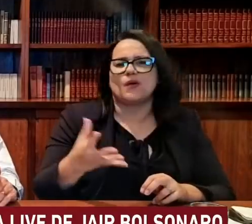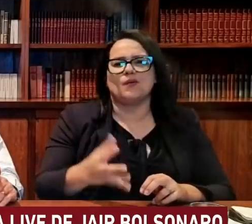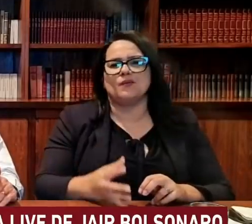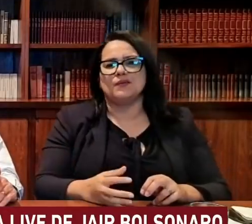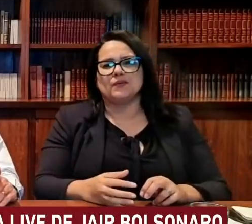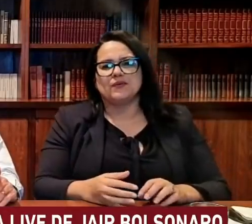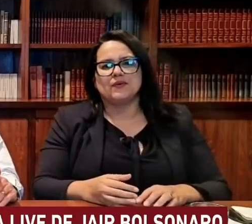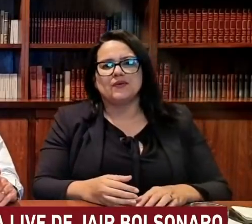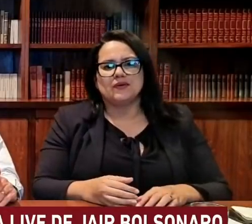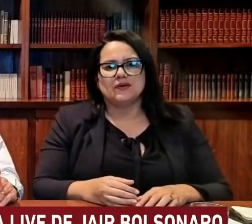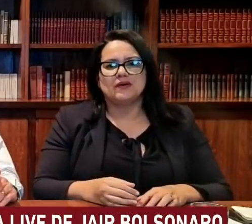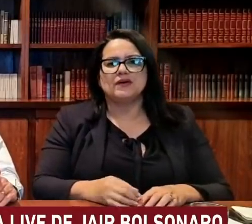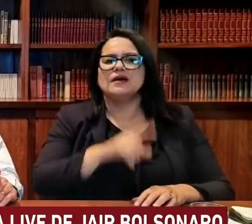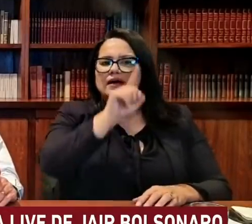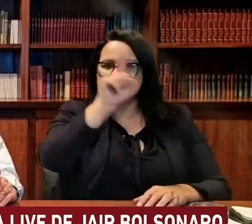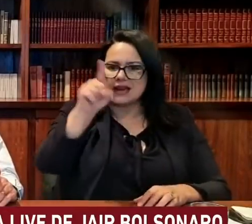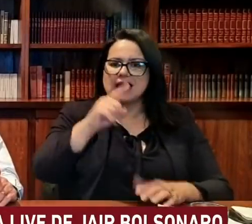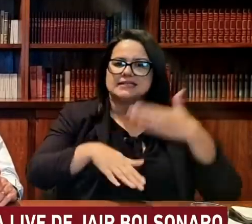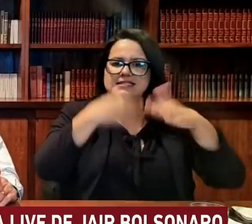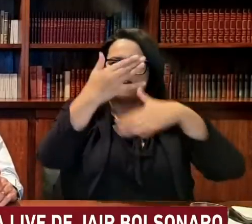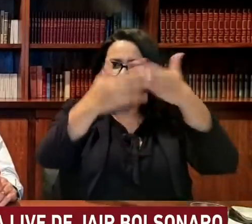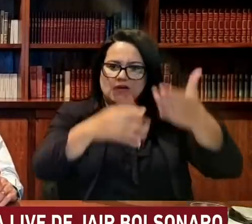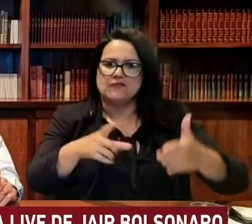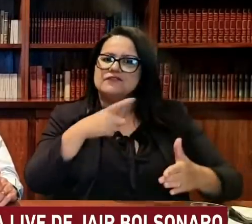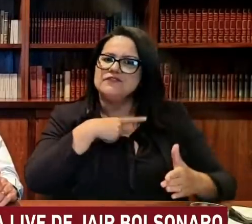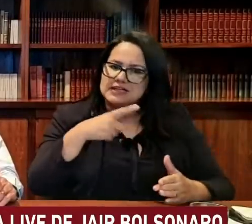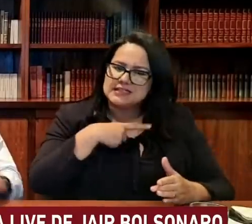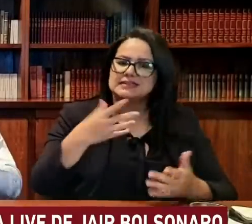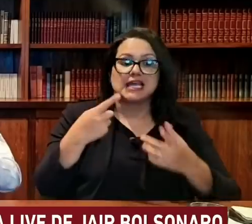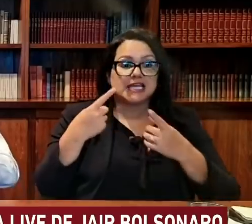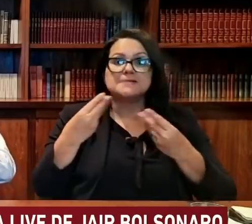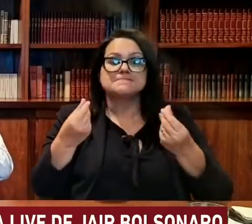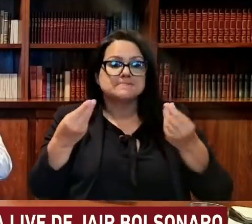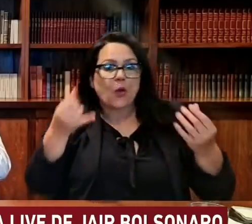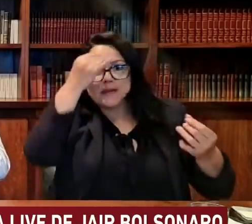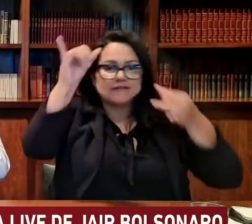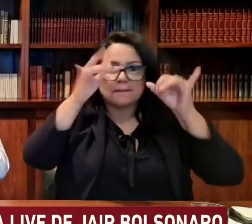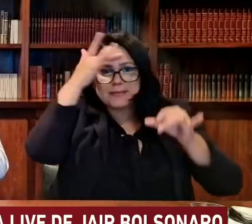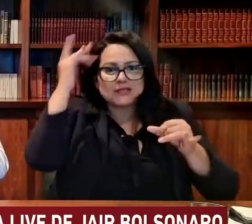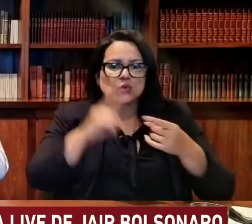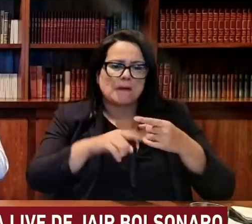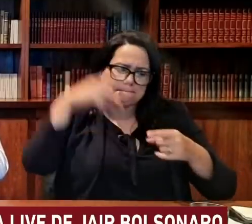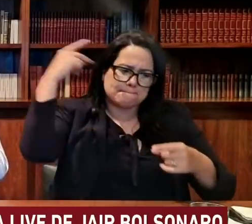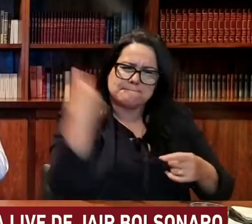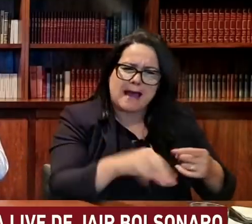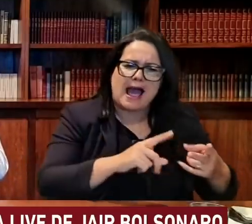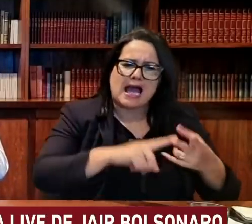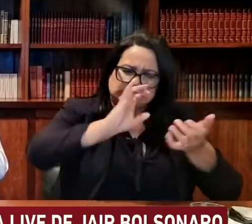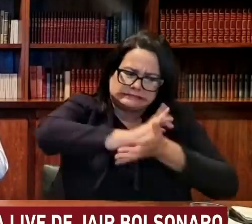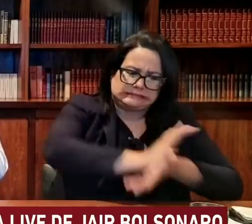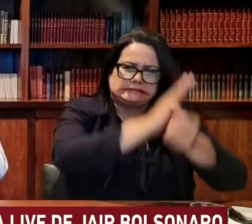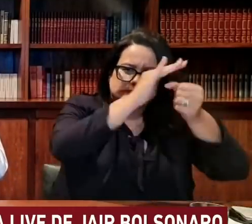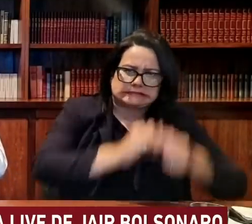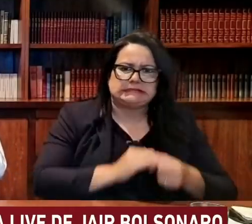na Casa de Resgate que a gente desenvolve, a gente combate essa causa na questão de pessoas que agridem, enfim, maltratam